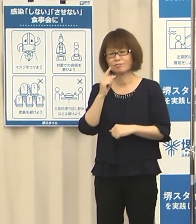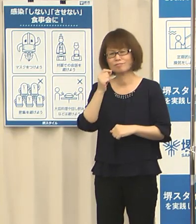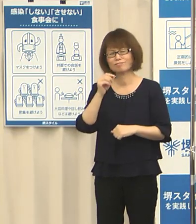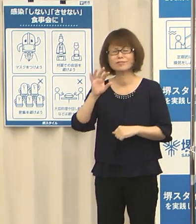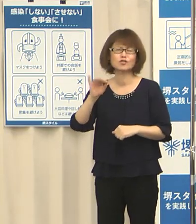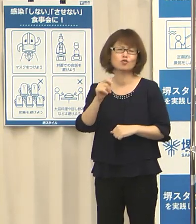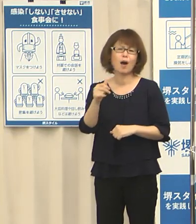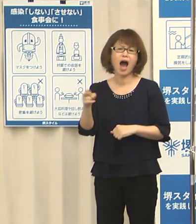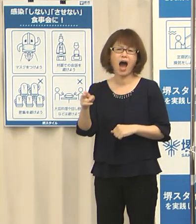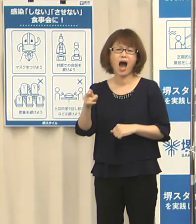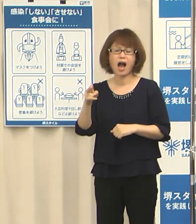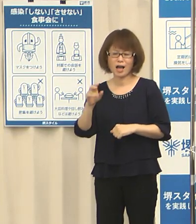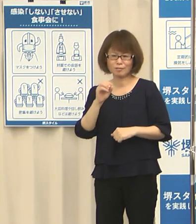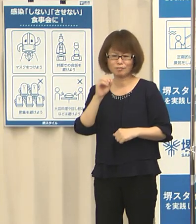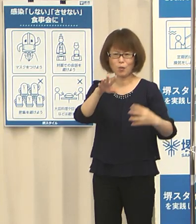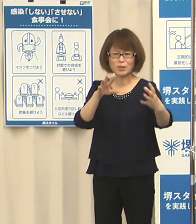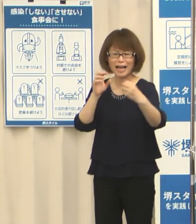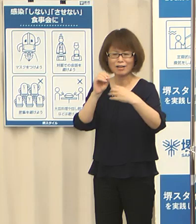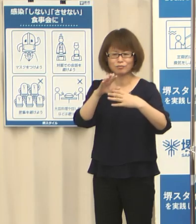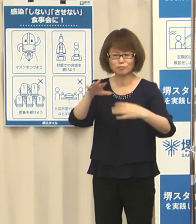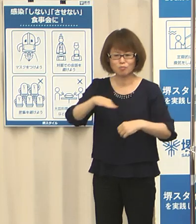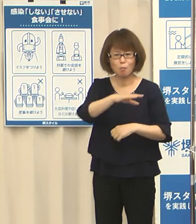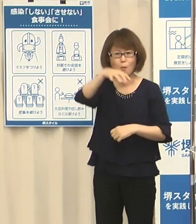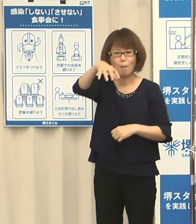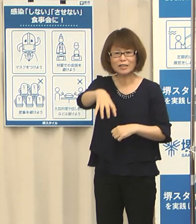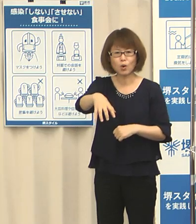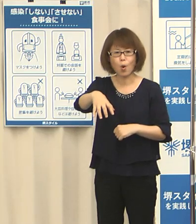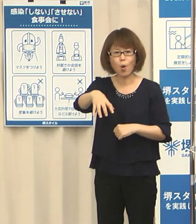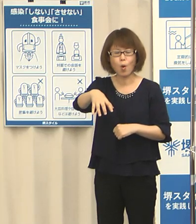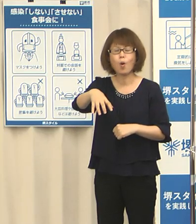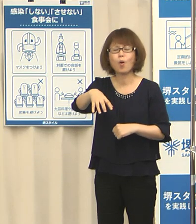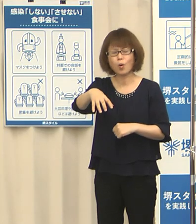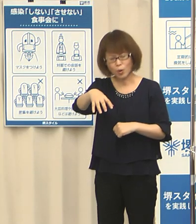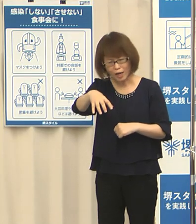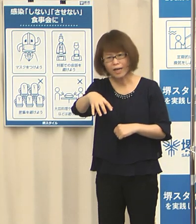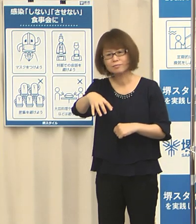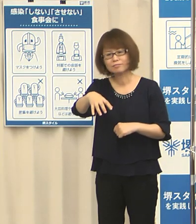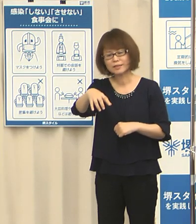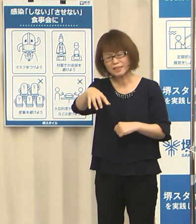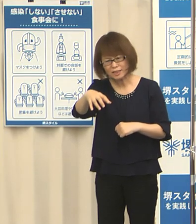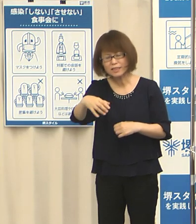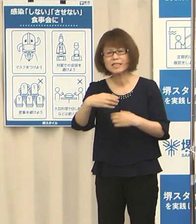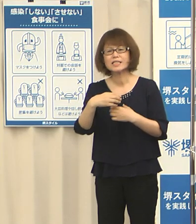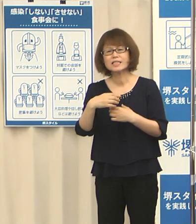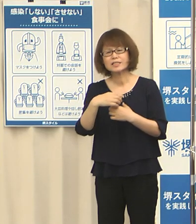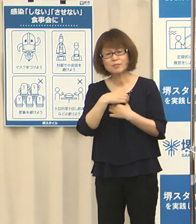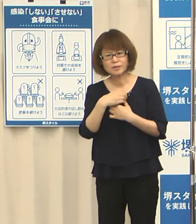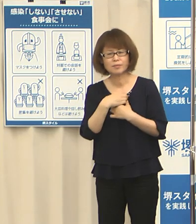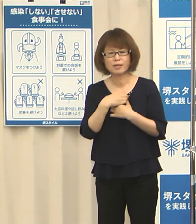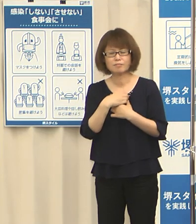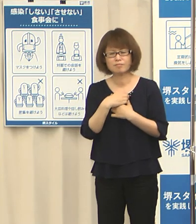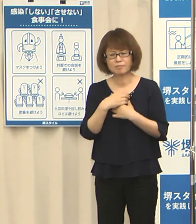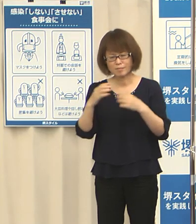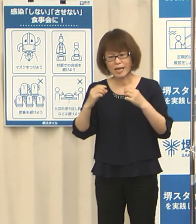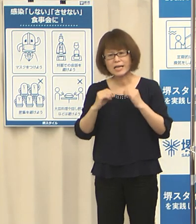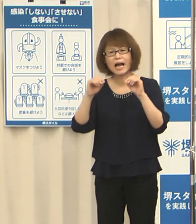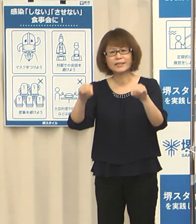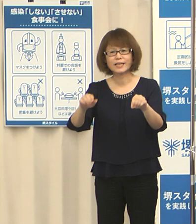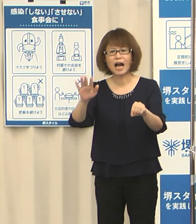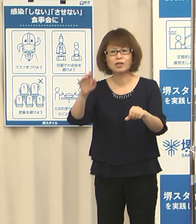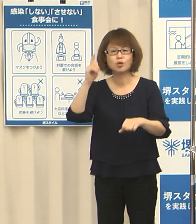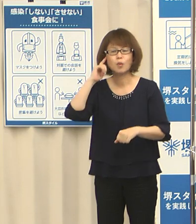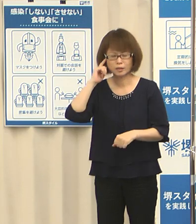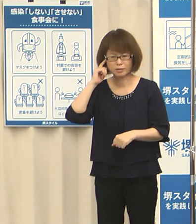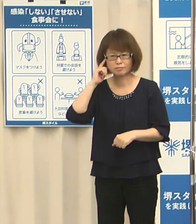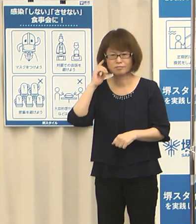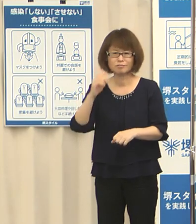ものがですね、まさに今感染一番拡大がしているんじゃないかと我々は想定をしております。特にお